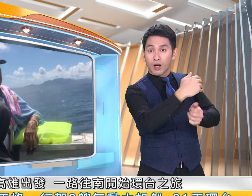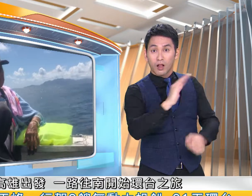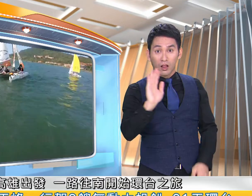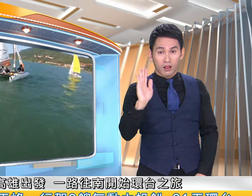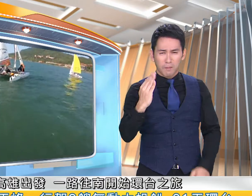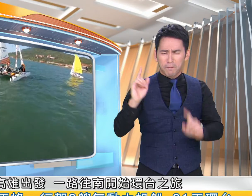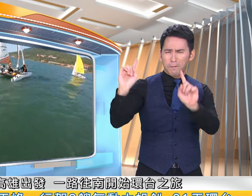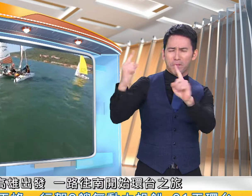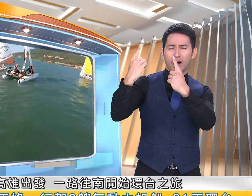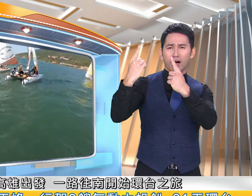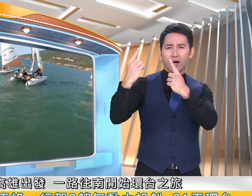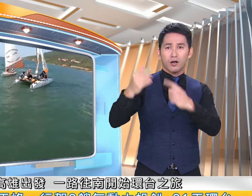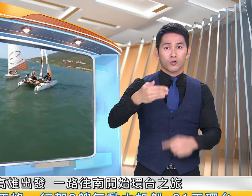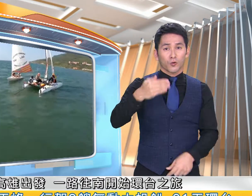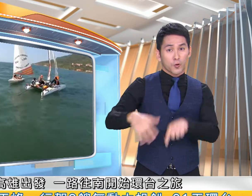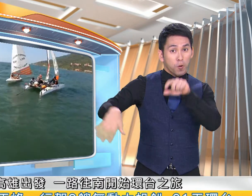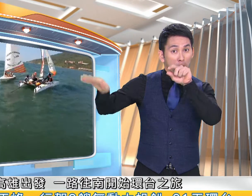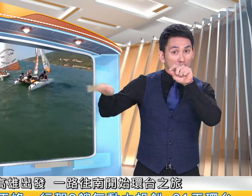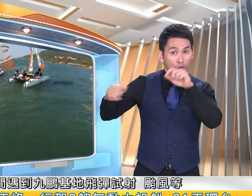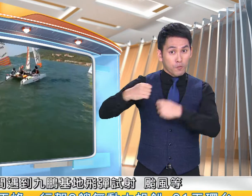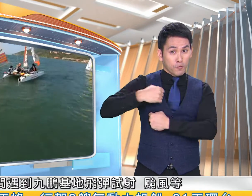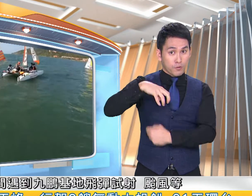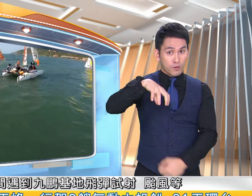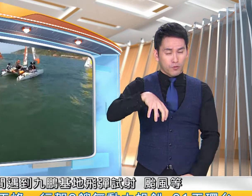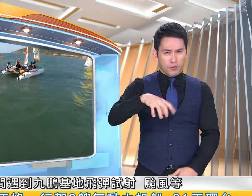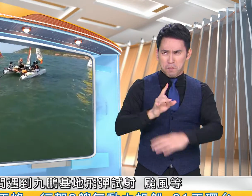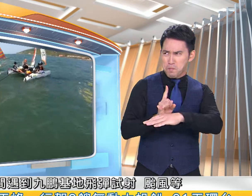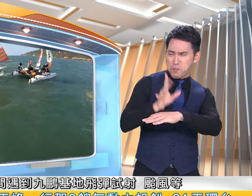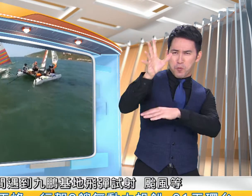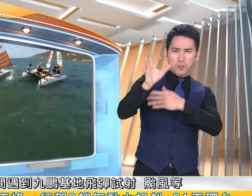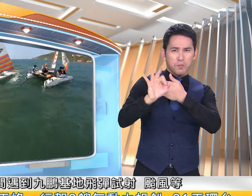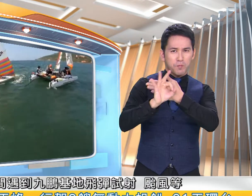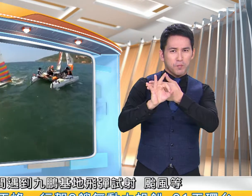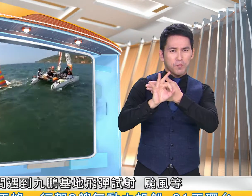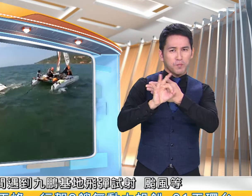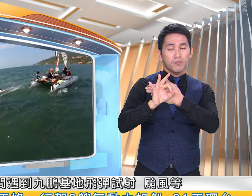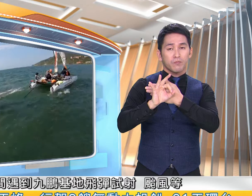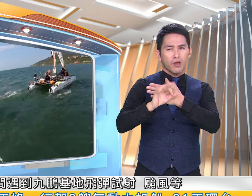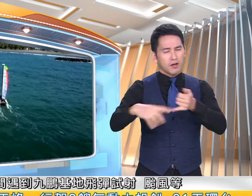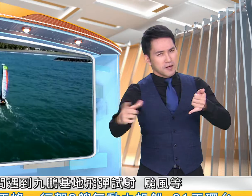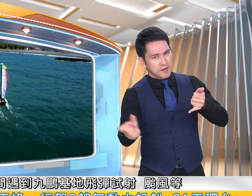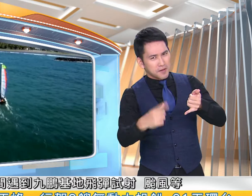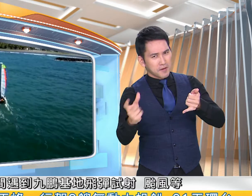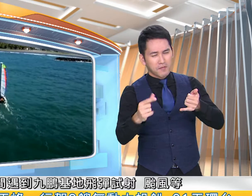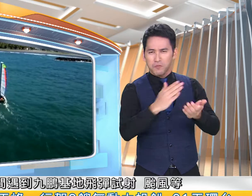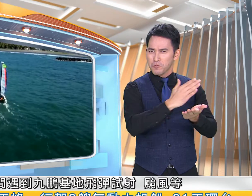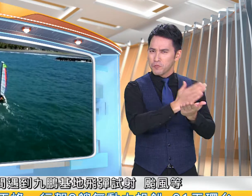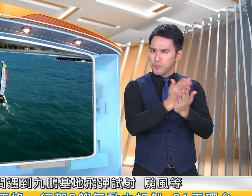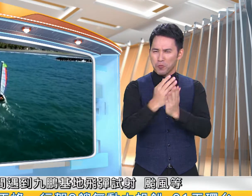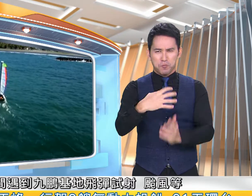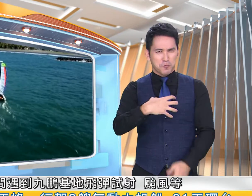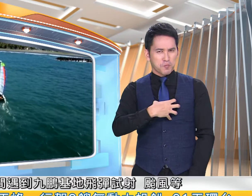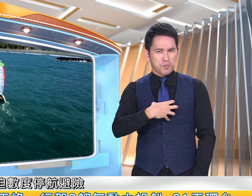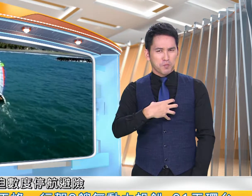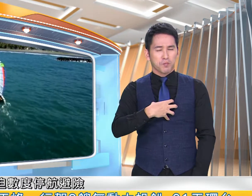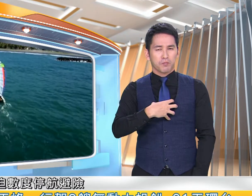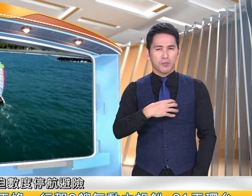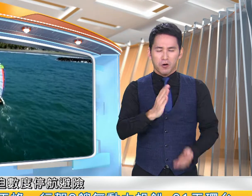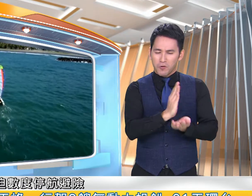环台之旅，而期间遇到了九鹏基地飞弹试射，还有台风等，被迫数